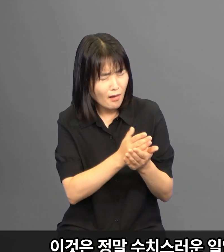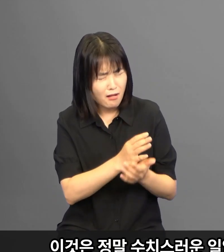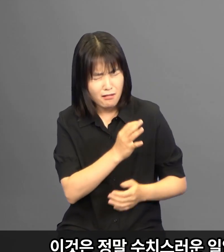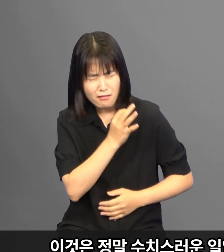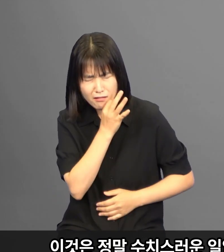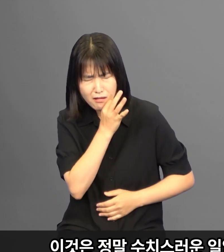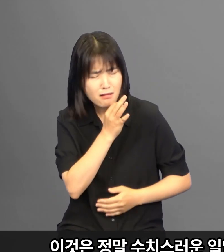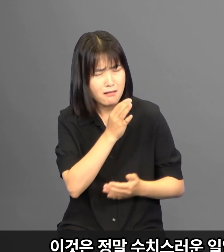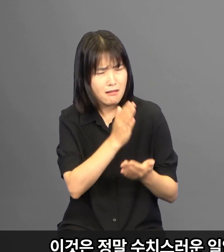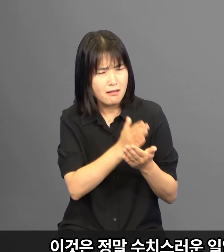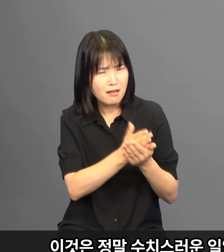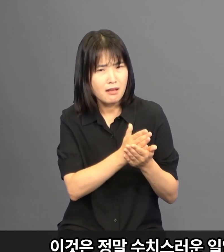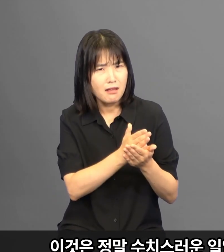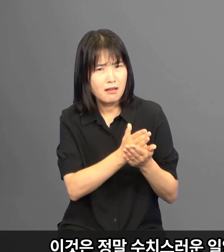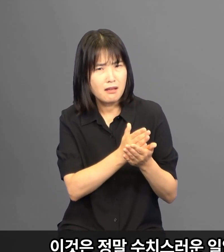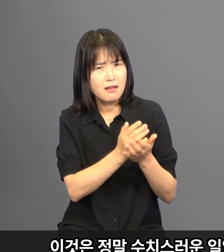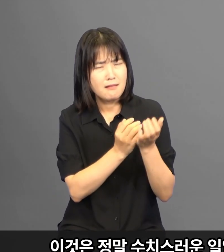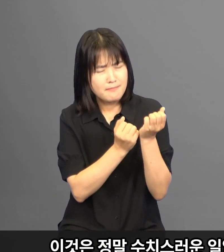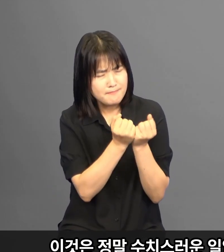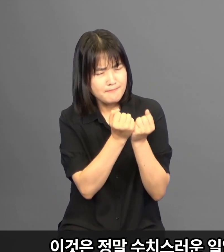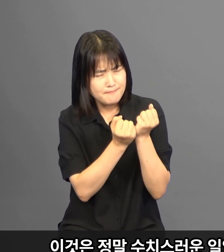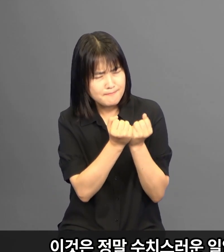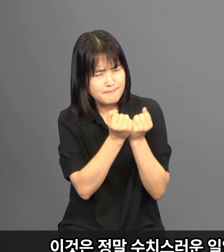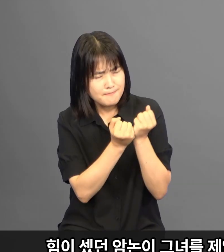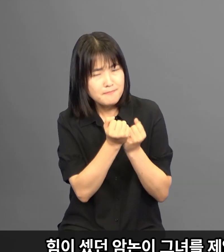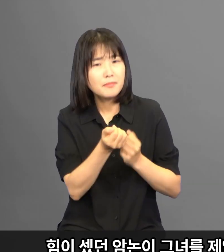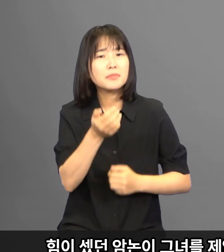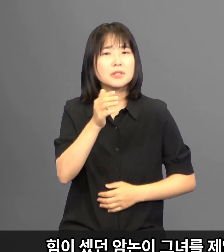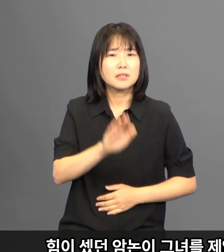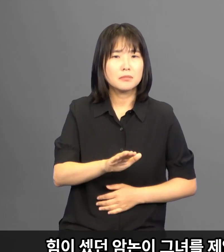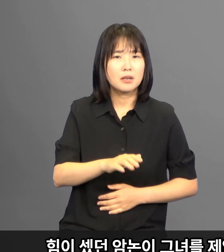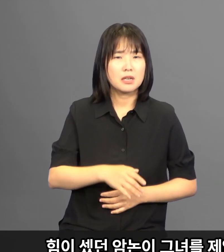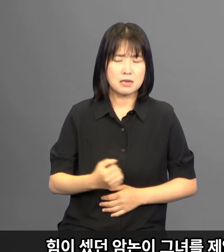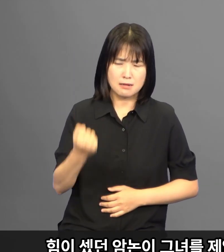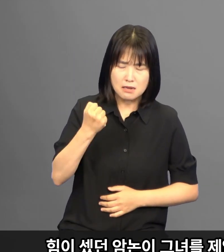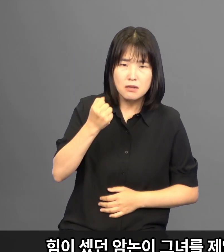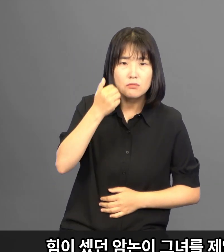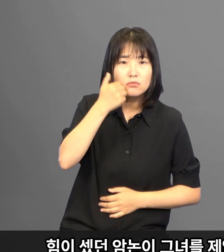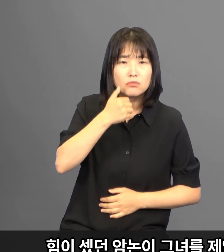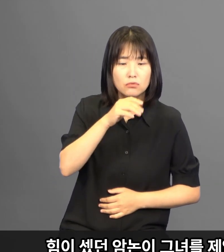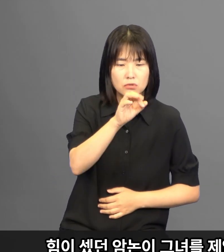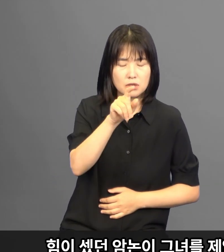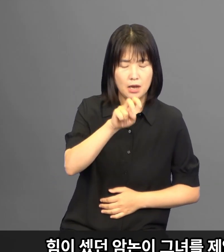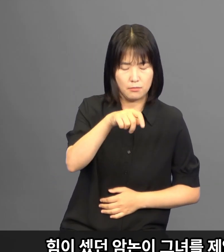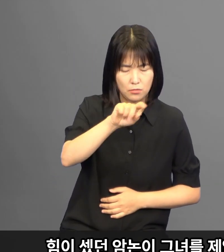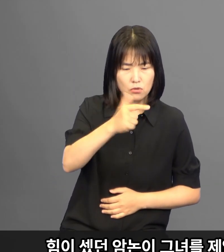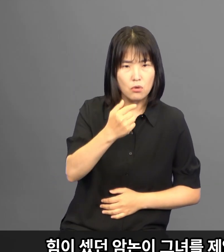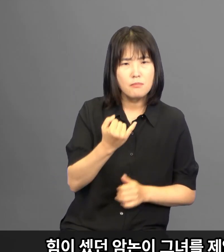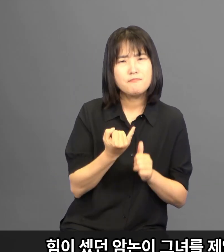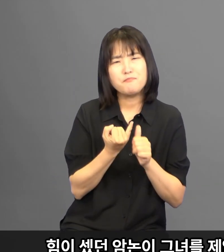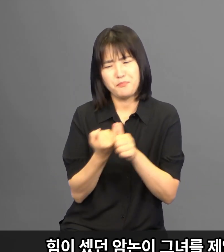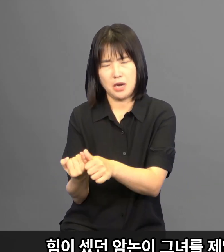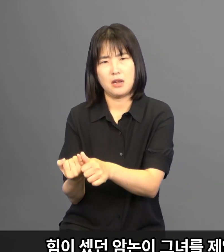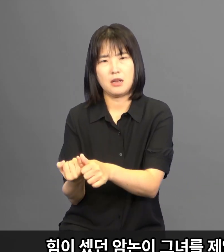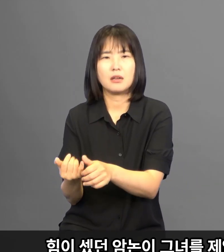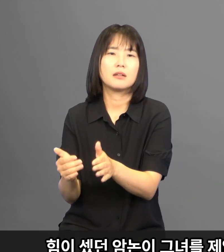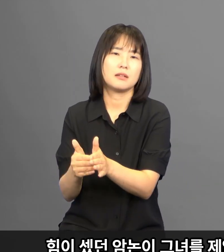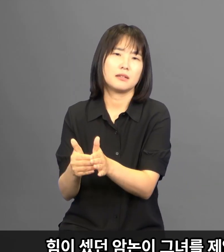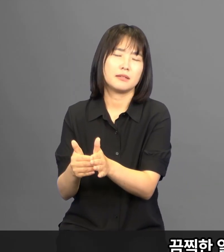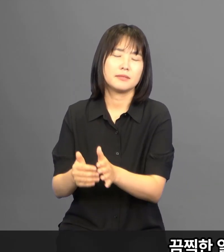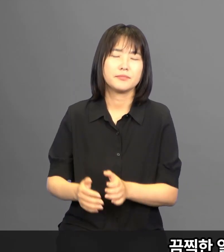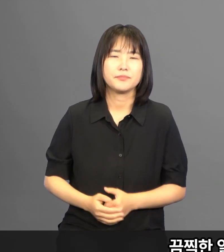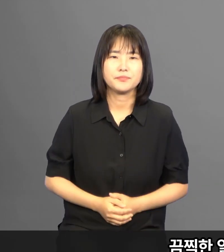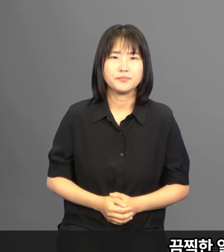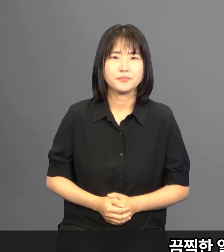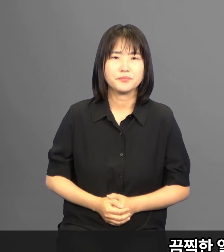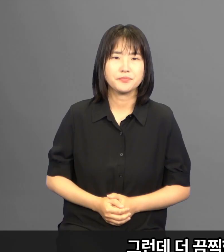수치스러운 일입니다 라고 그렇게 저항을 하지만 힘이 셌던 암논이 그녀를 제압을 하고 욕을 보이게 되는